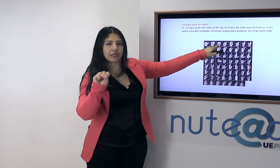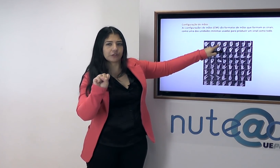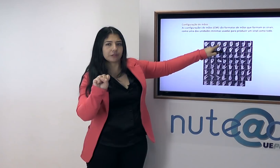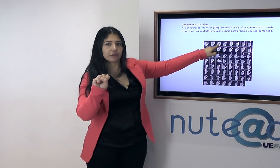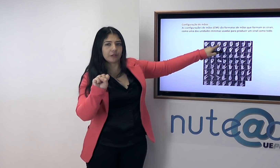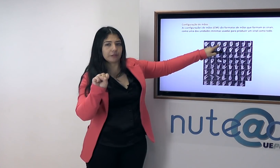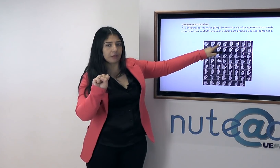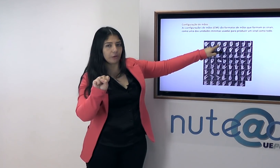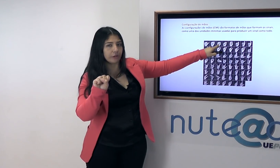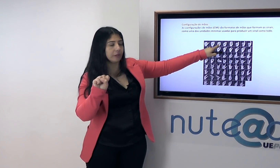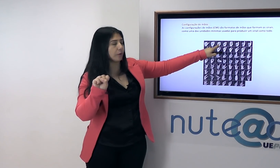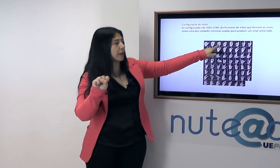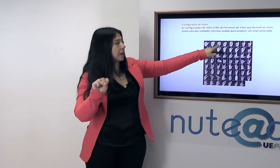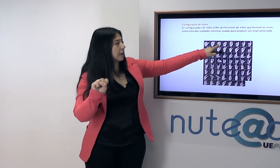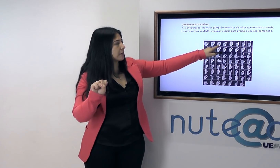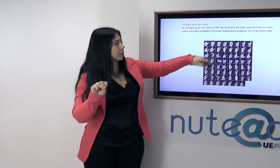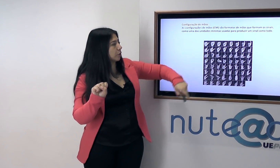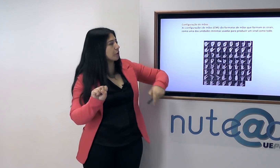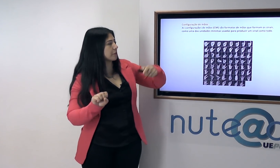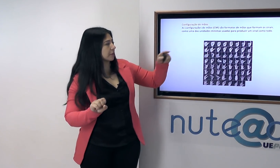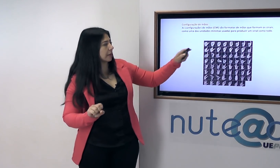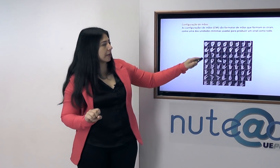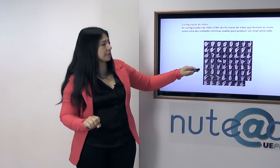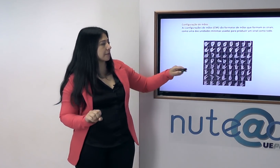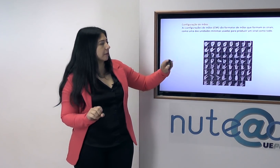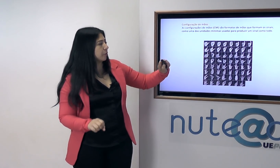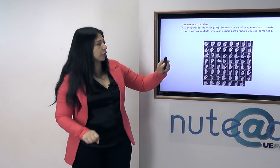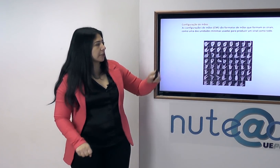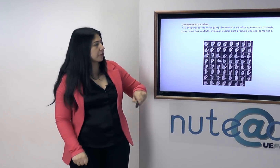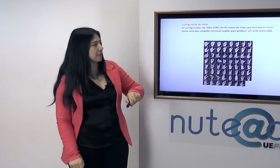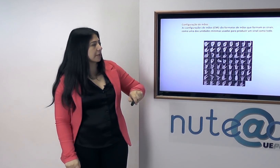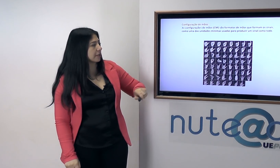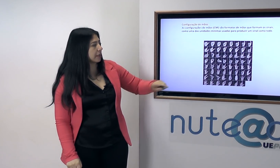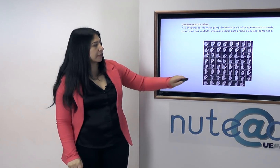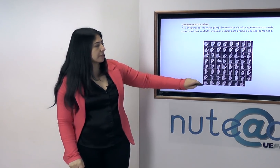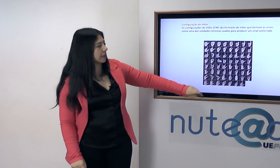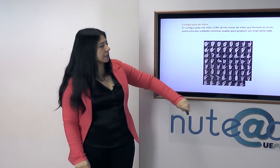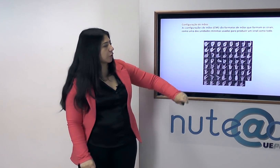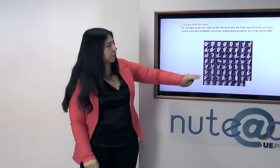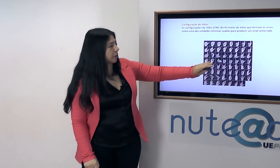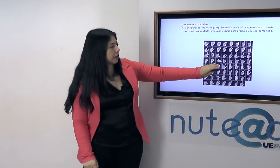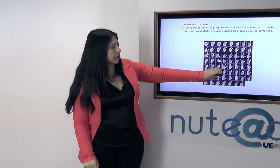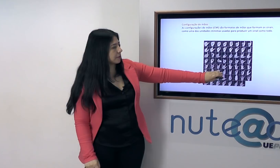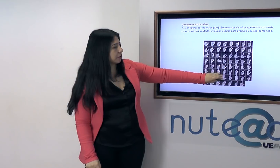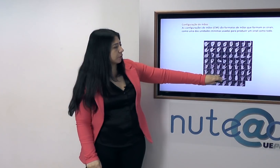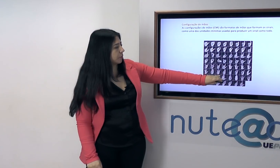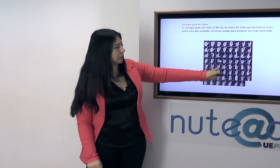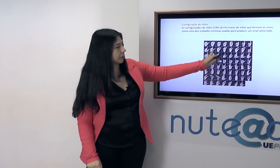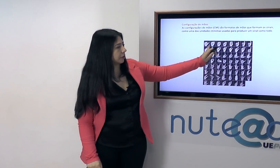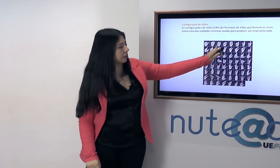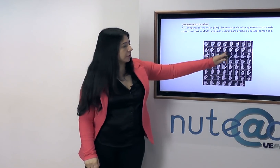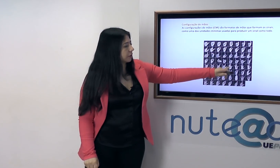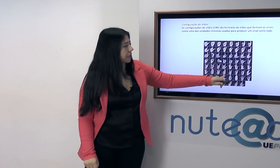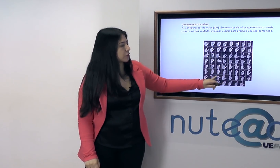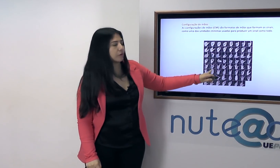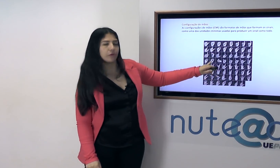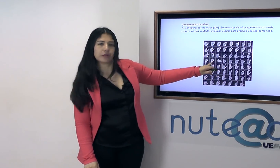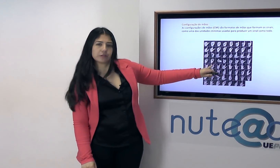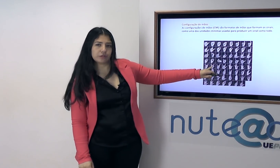slide anterior. Então, esse grupo de sinais das 26 letras, eles compõem esse grupo aqui das configurações de